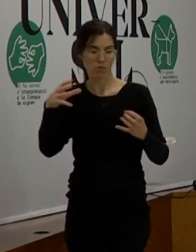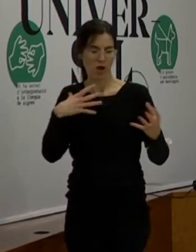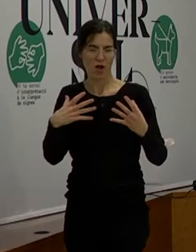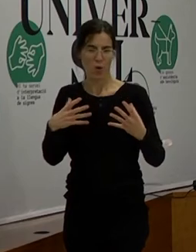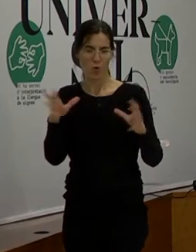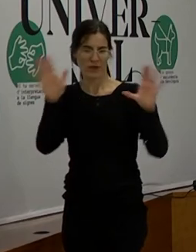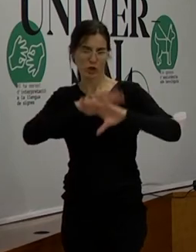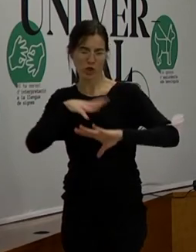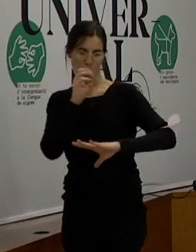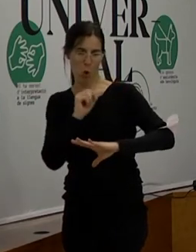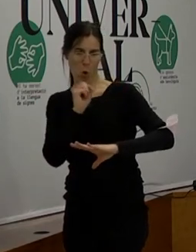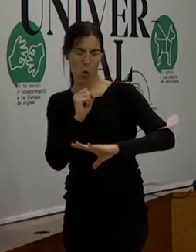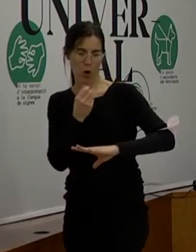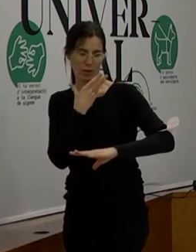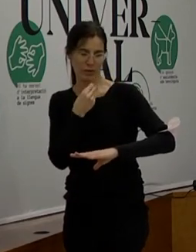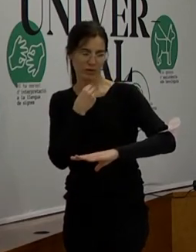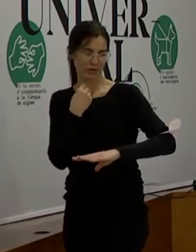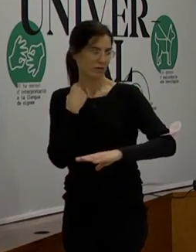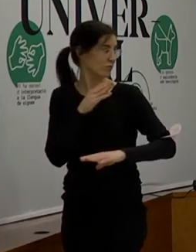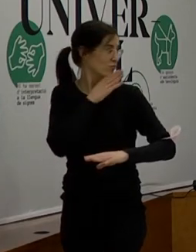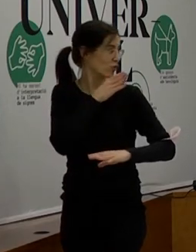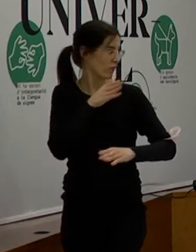oh, ¿por dónde va? Pues por aquí.